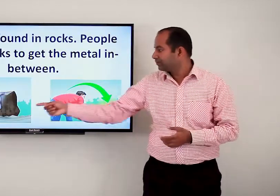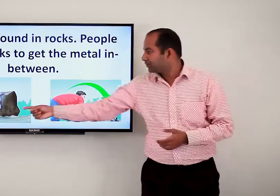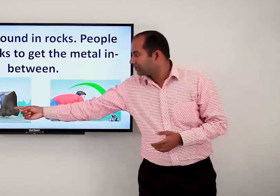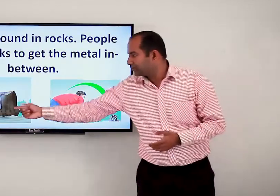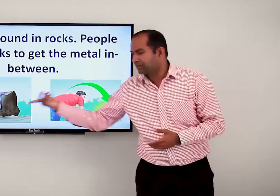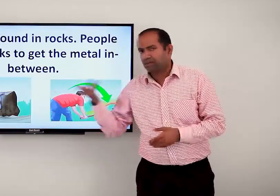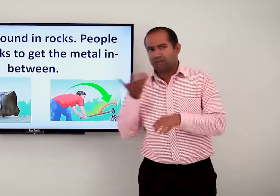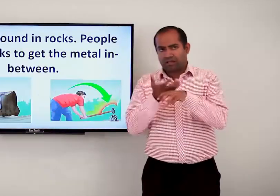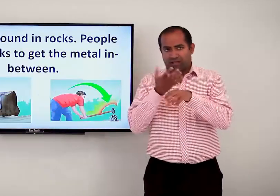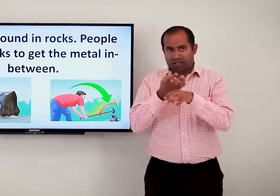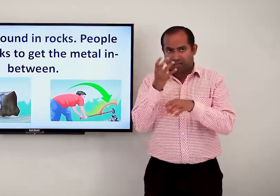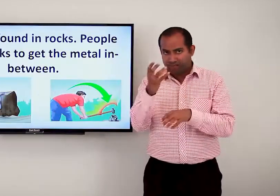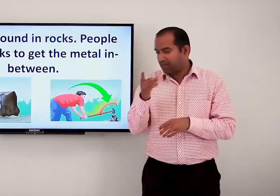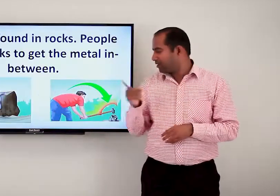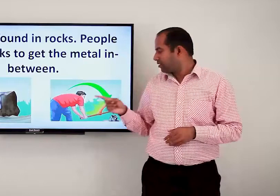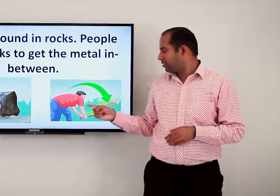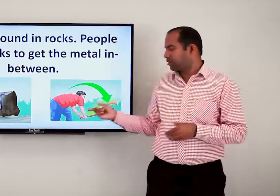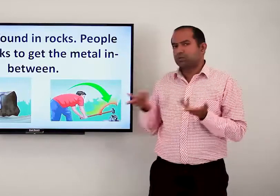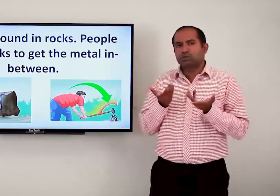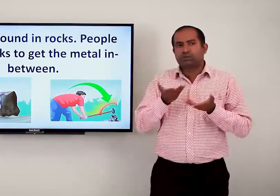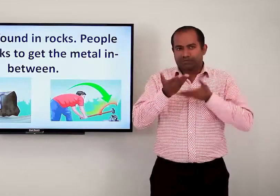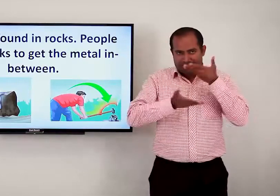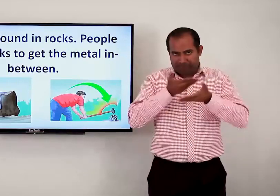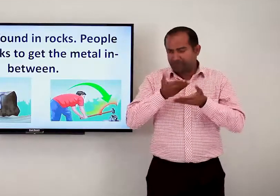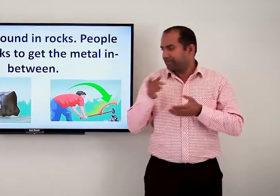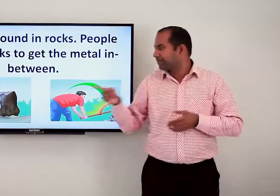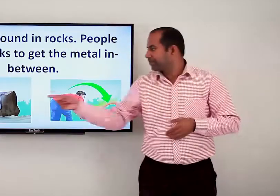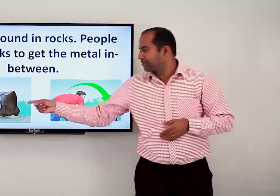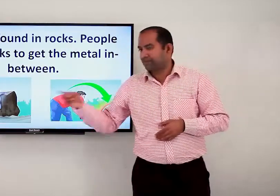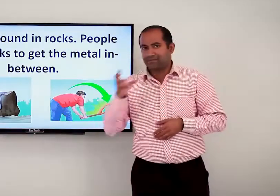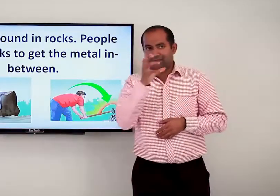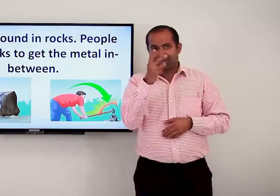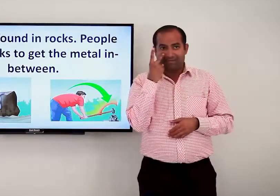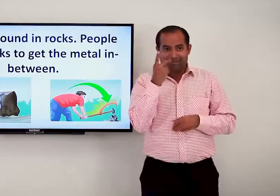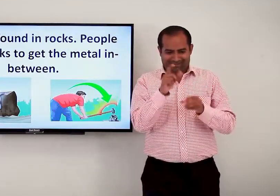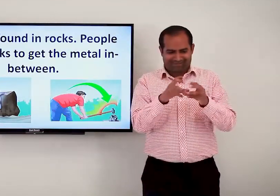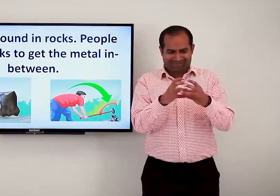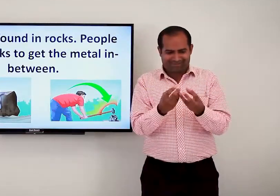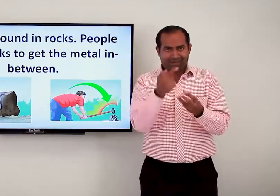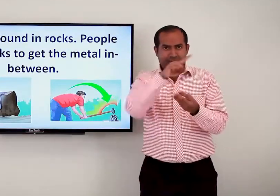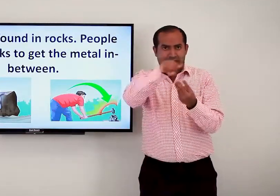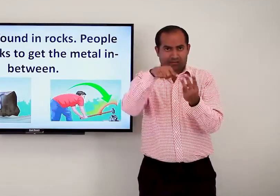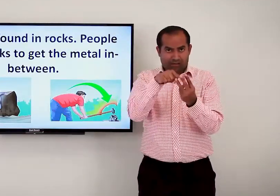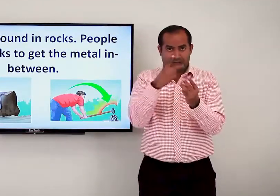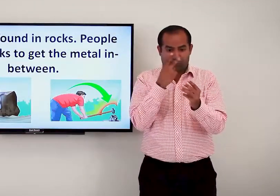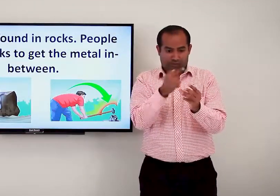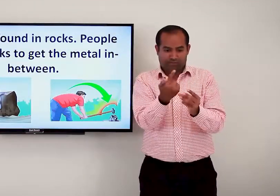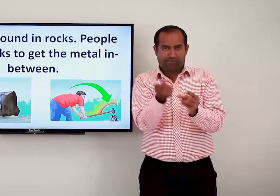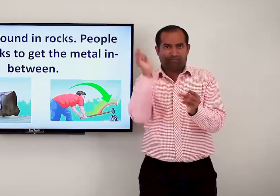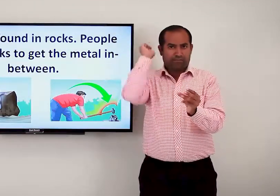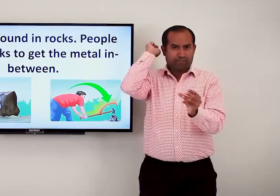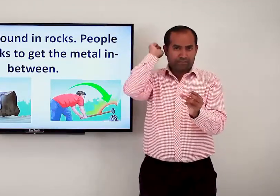धात पत्थरों में पाया जाता है। जब हम पत्थर तोड़ते हैं तो इससे लोहा बरामद होता है।